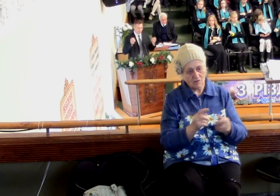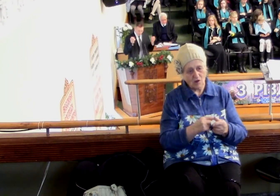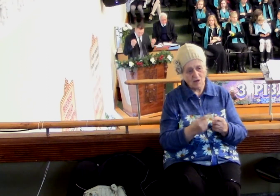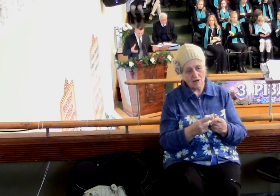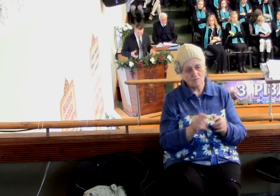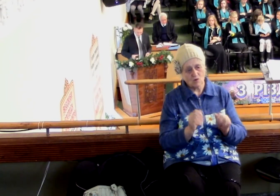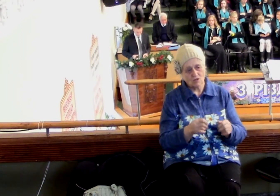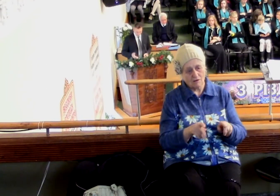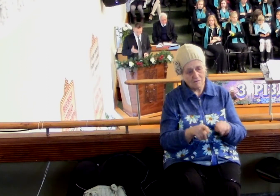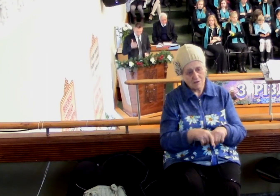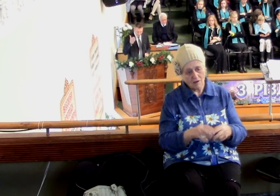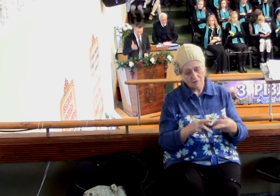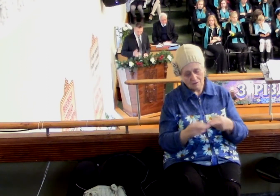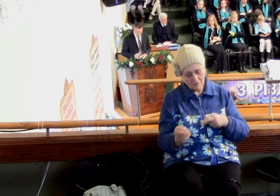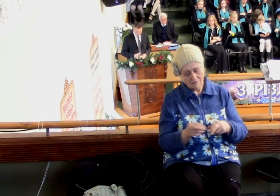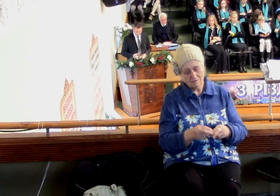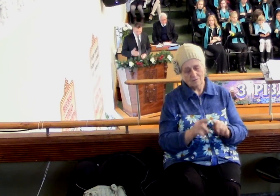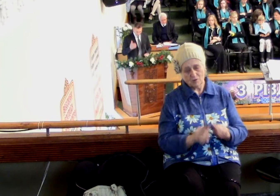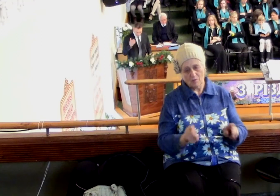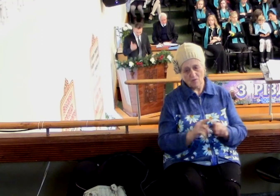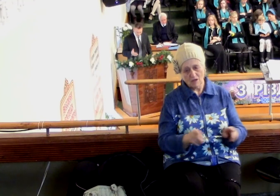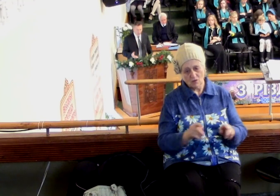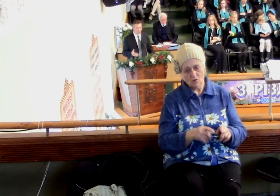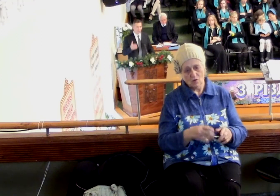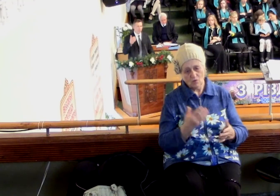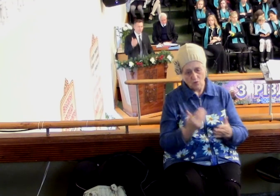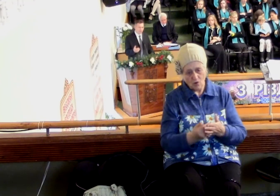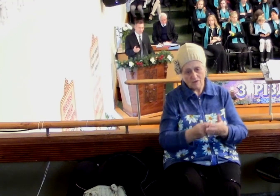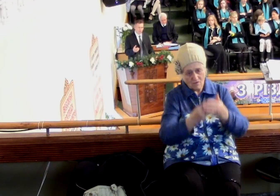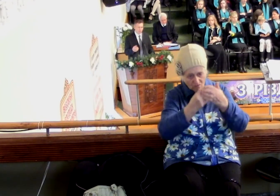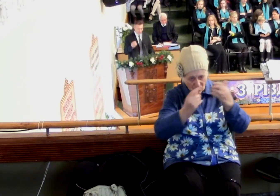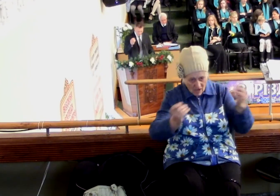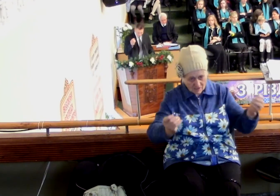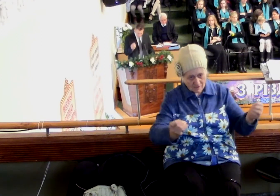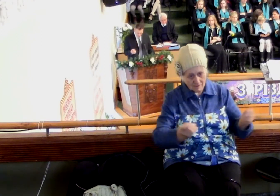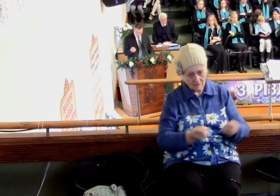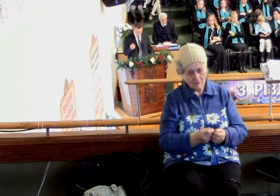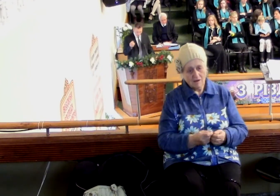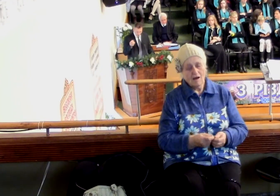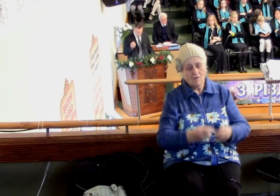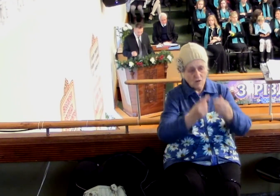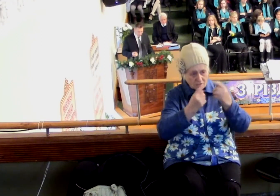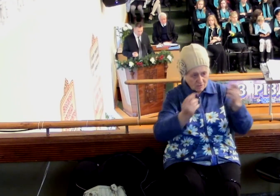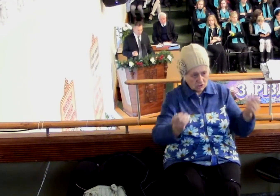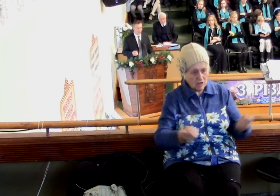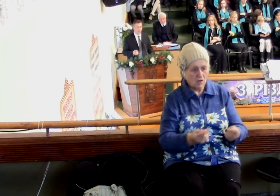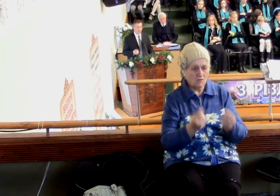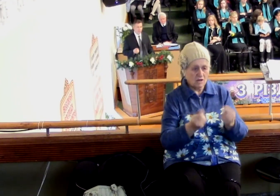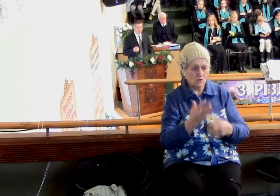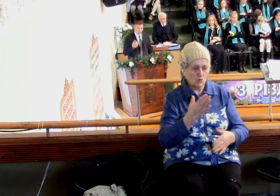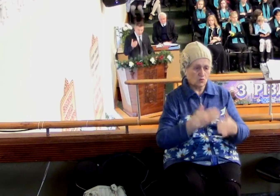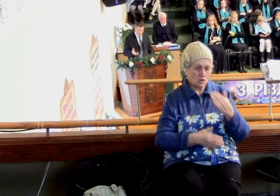вам, благовествую. Вот она весть. Возвещает, благовествует великую